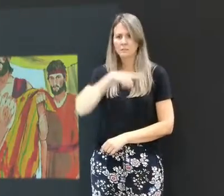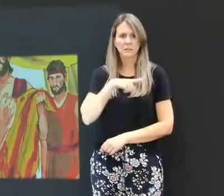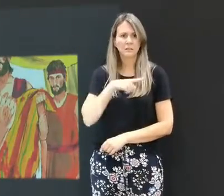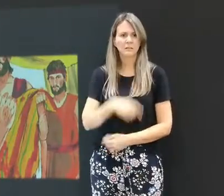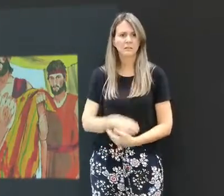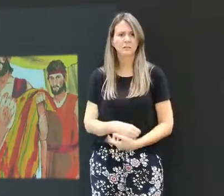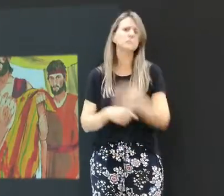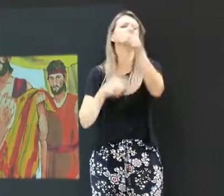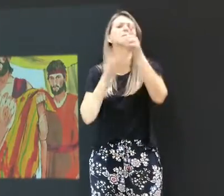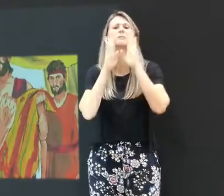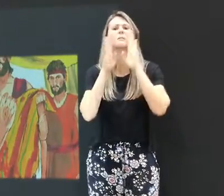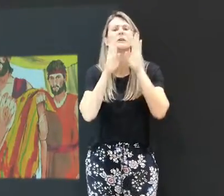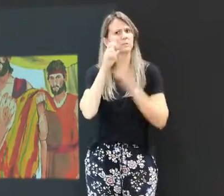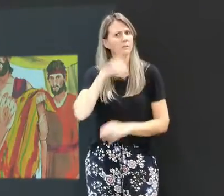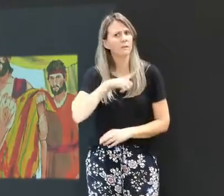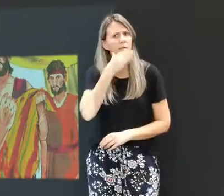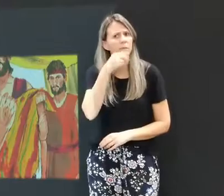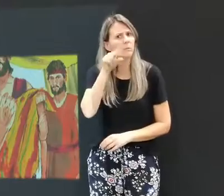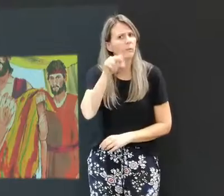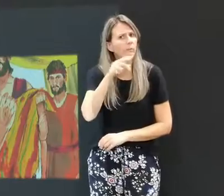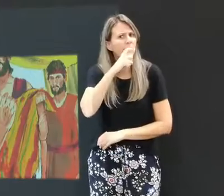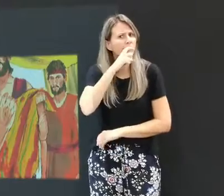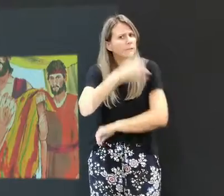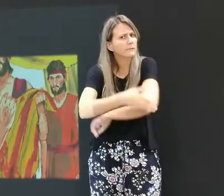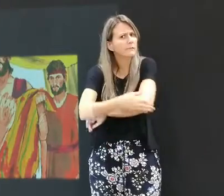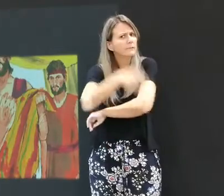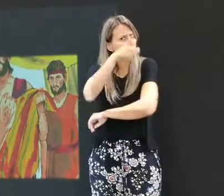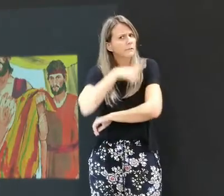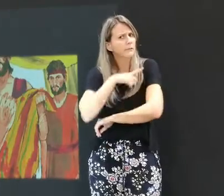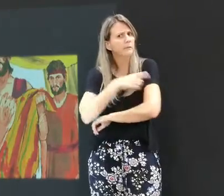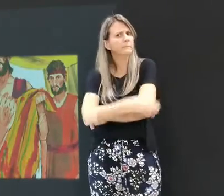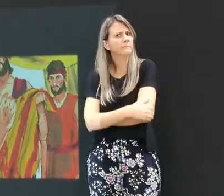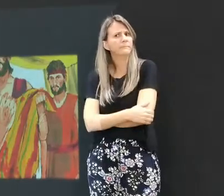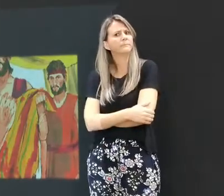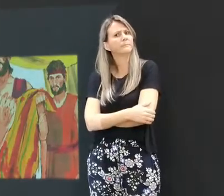Você tem? Quando você vê no Facebook teu irmão, você fica com inveja?